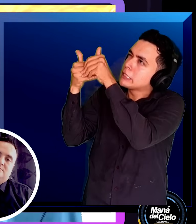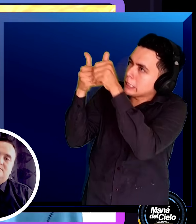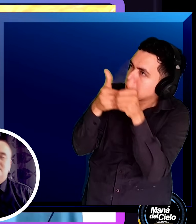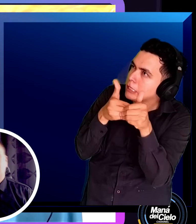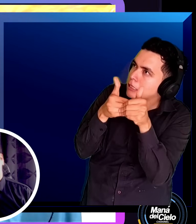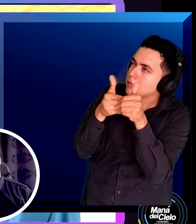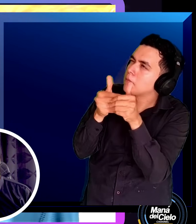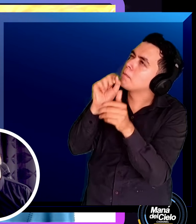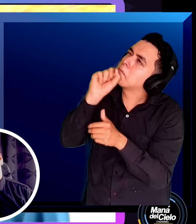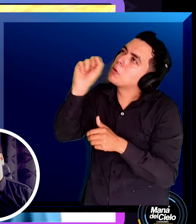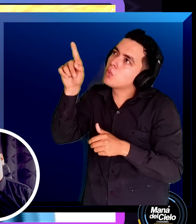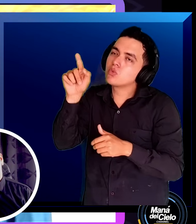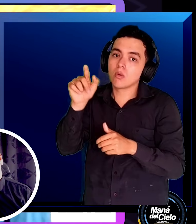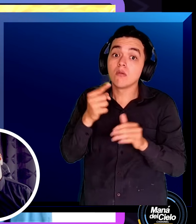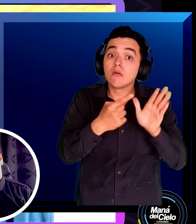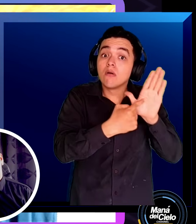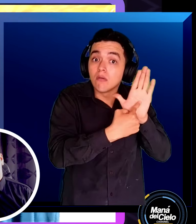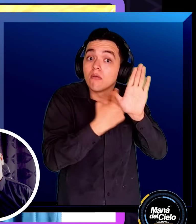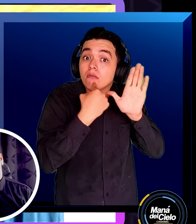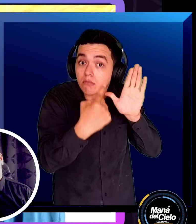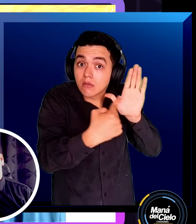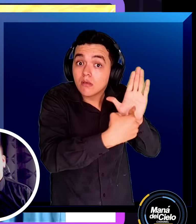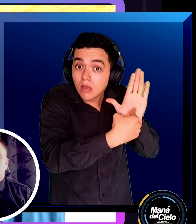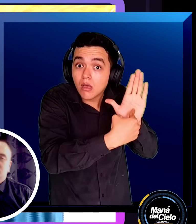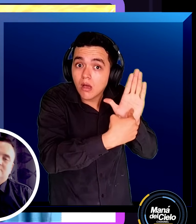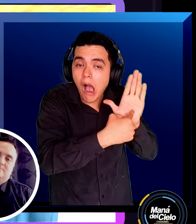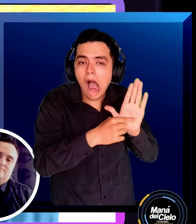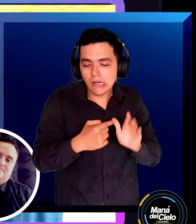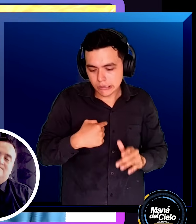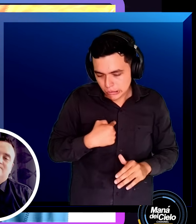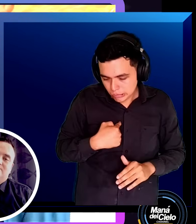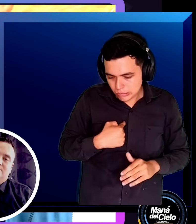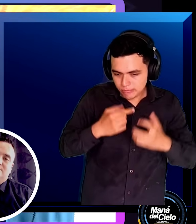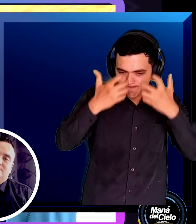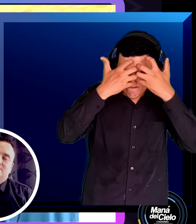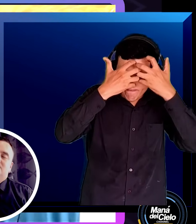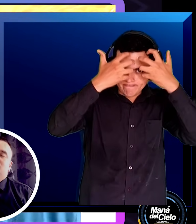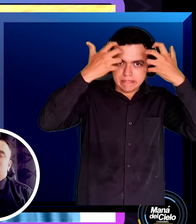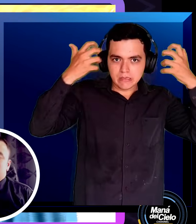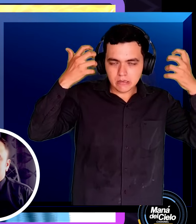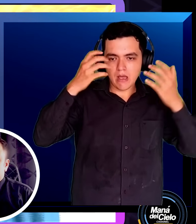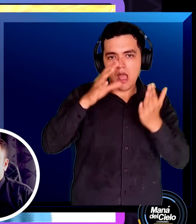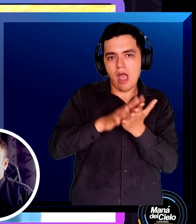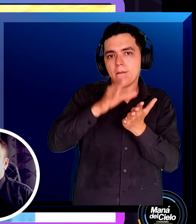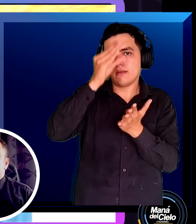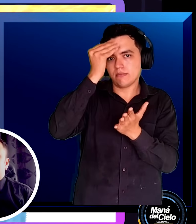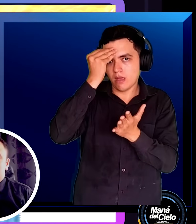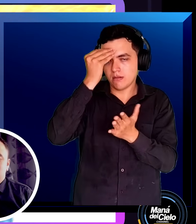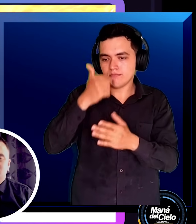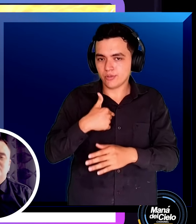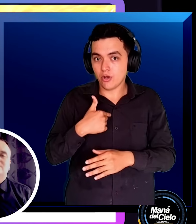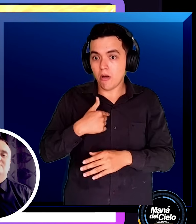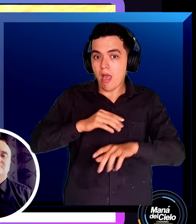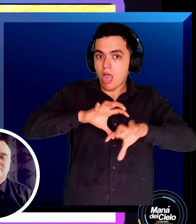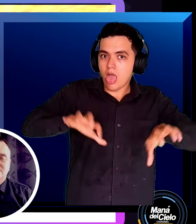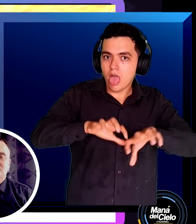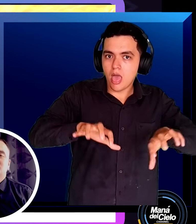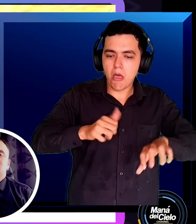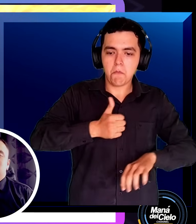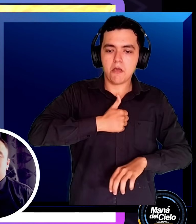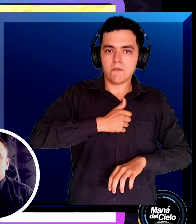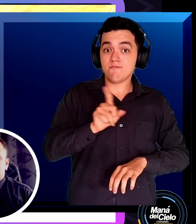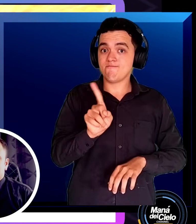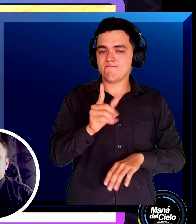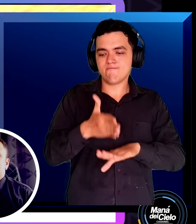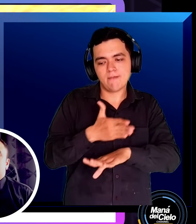tu voluntad, porque cuando tú y yo andamos bajo la voluntad de Dios es hermosa, agradable y perfecta. Bendito sea el